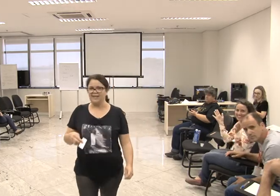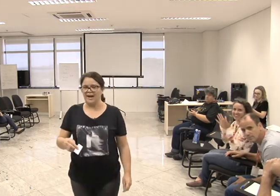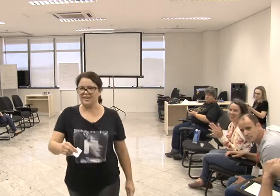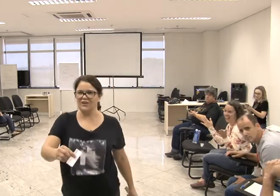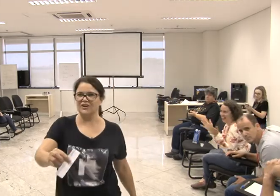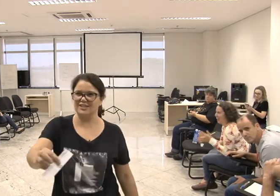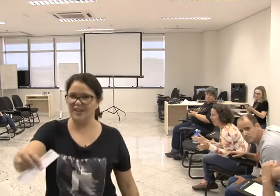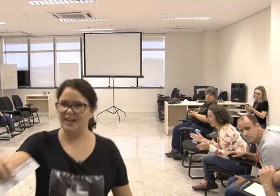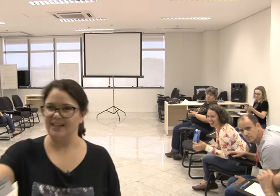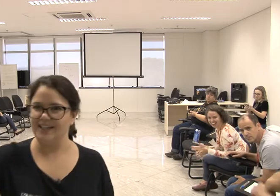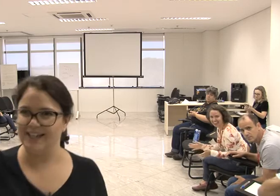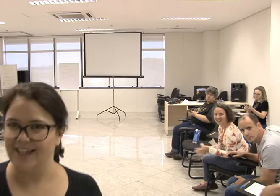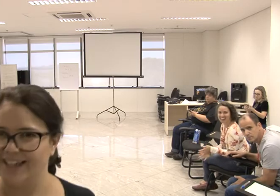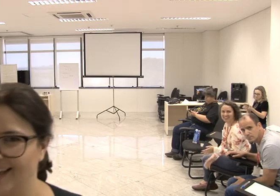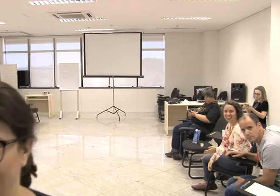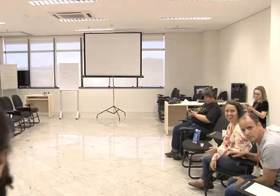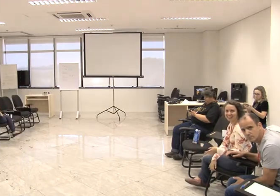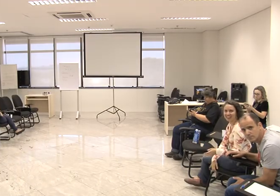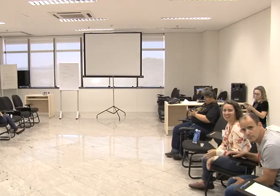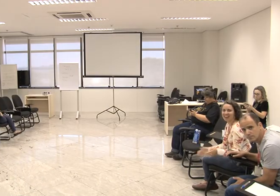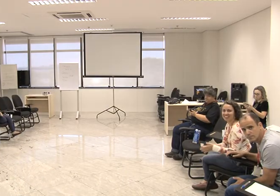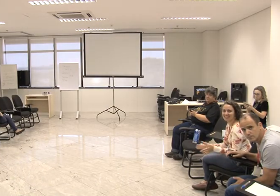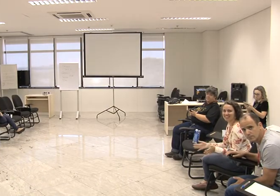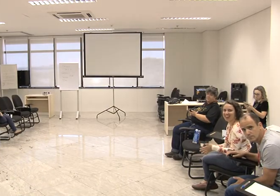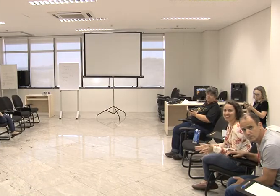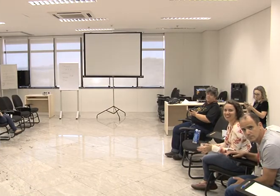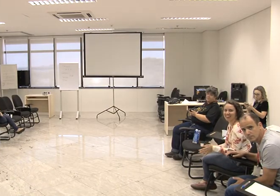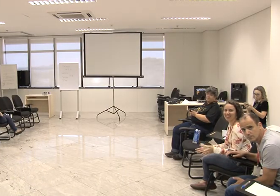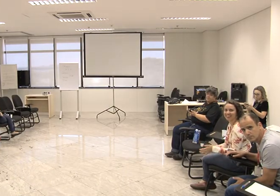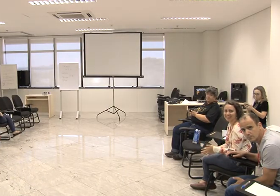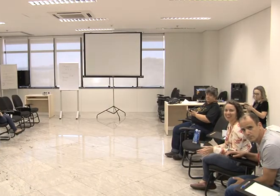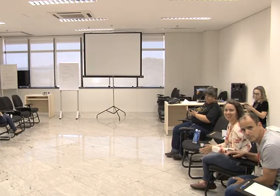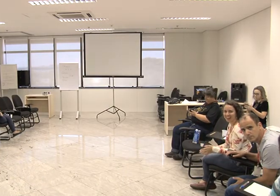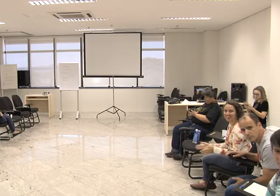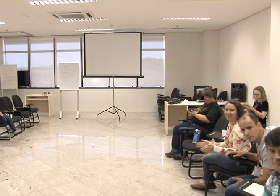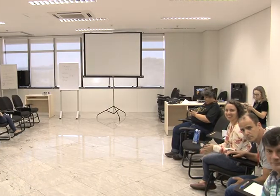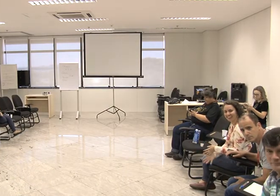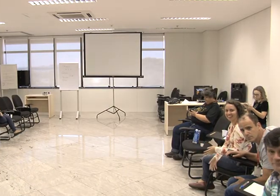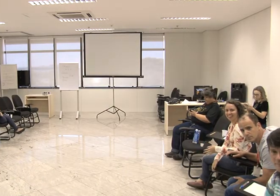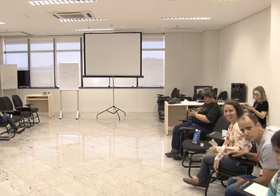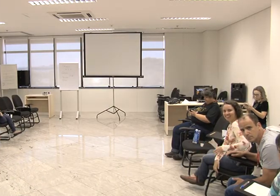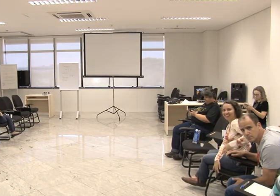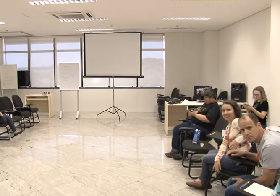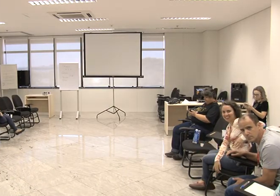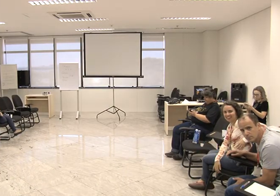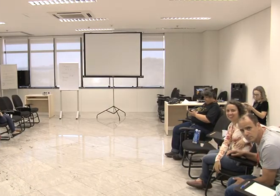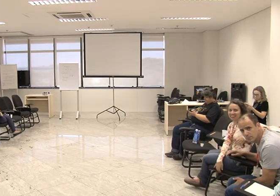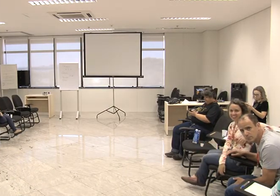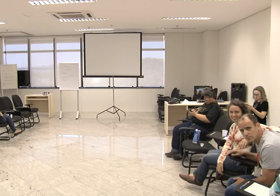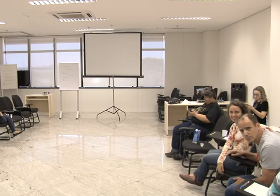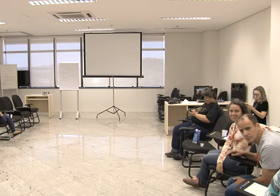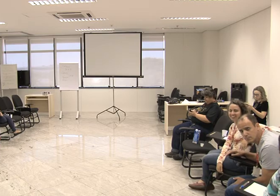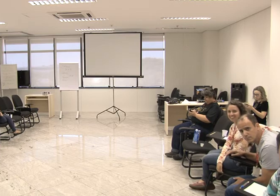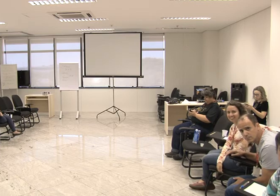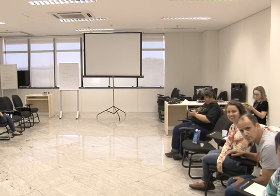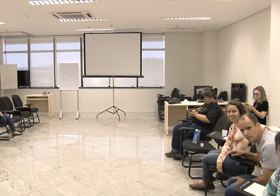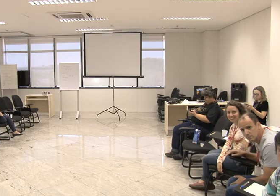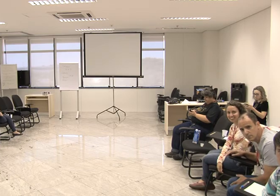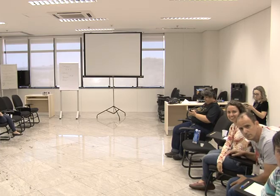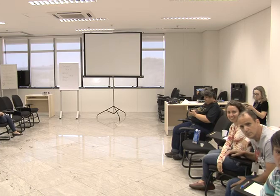Aqui, Lucas, ó. Você tá de preto mesmo, você tá de preto mesmo. Bora, Lucas, esse aí é fácil. Já deu meio dia, você tá de preto mesmo. Esse é